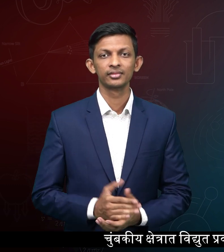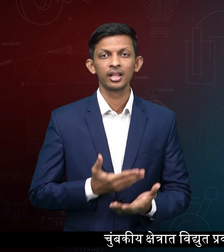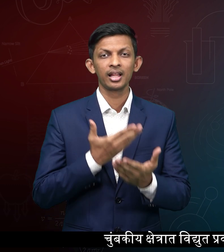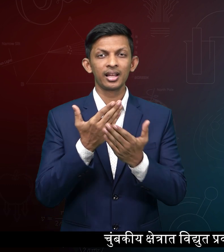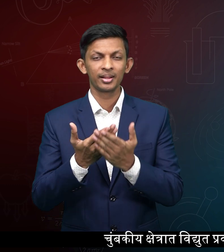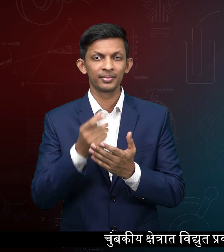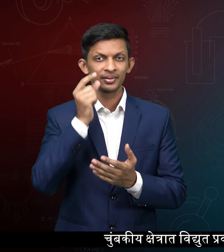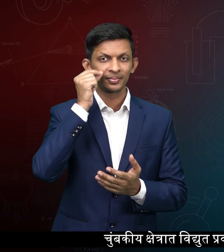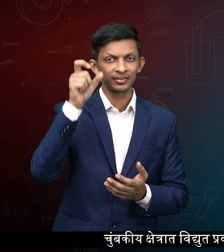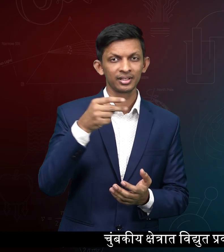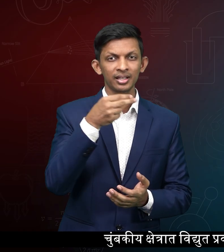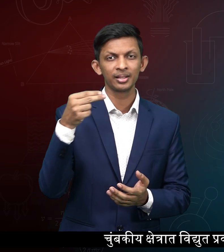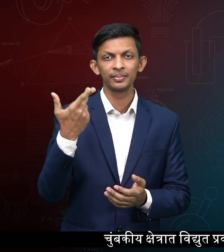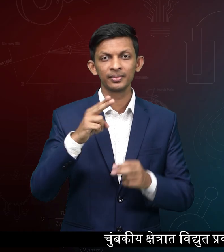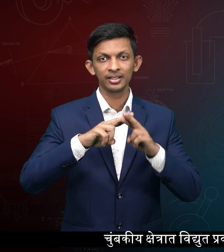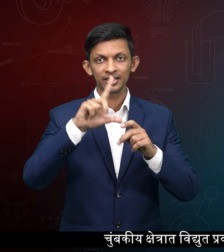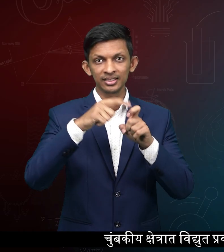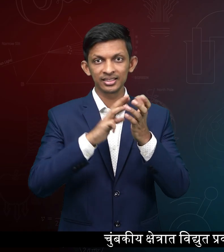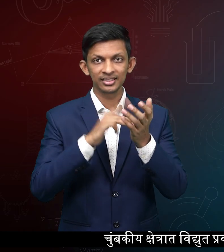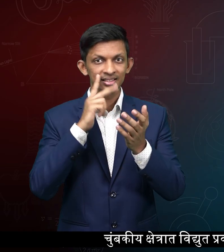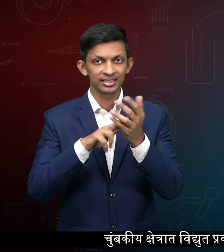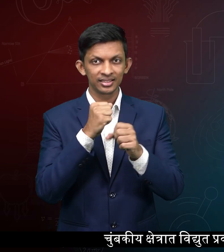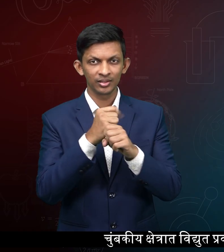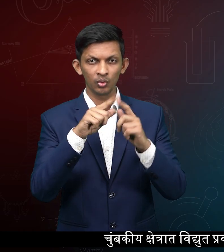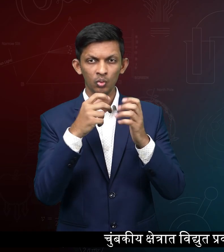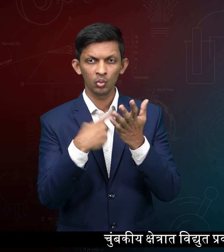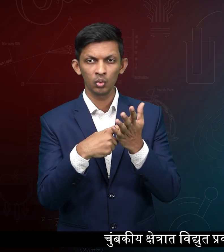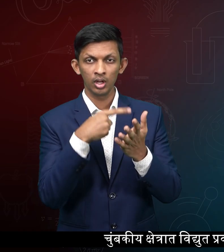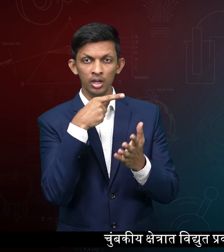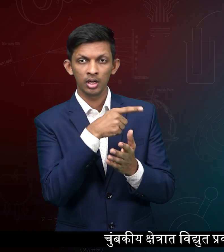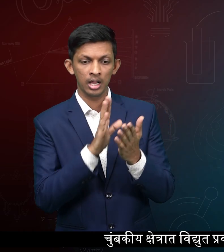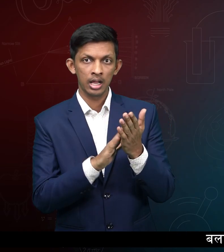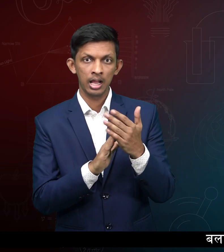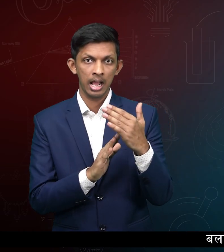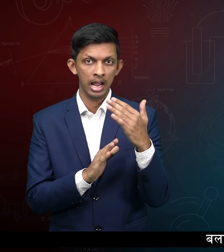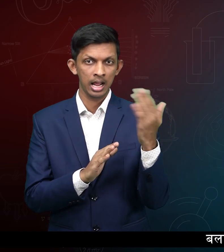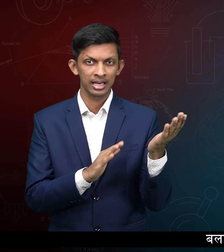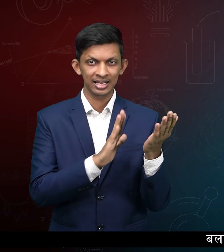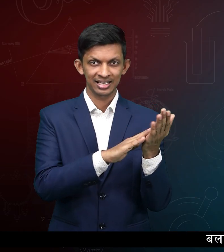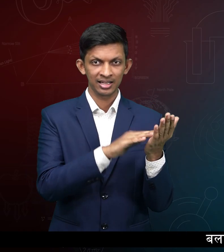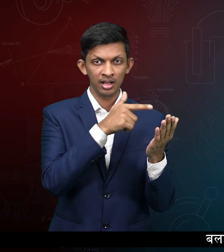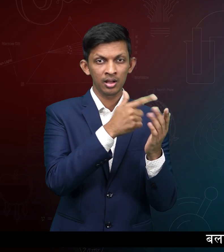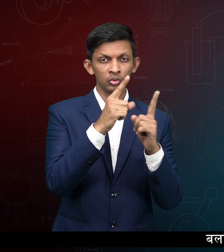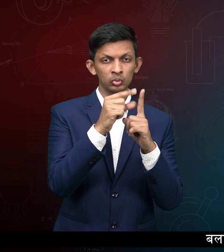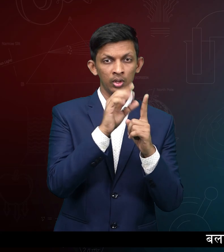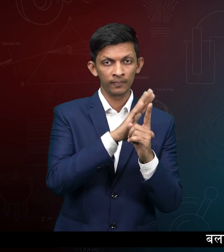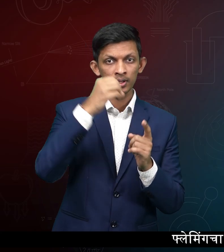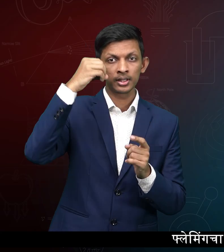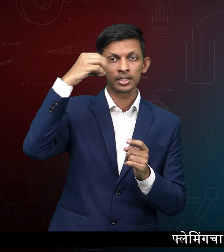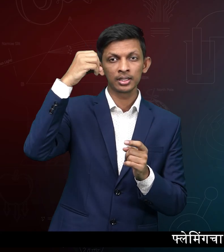चुंबकीय क्षेत्रात विद्युत प्रवाह वहन करणाऱ्या वाहकावर कार्य करणाऱ्या बलाची दिशा शोधण्यासाठी फ्लेमिंगचा